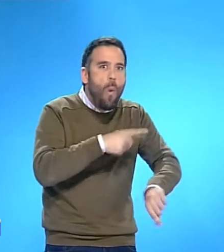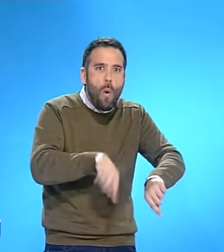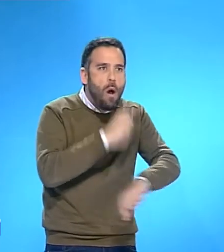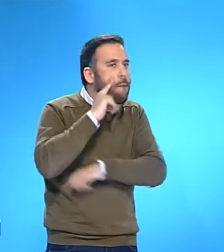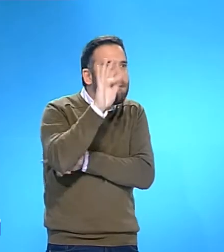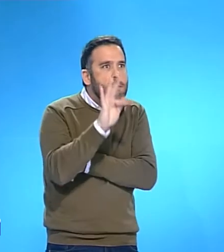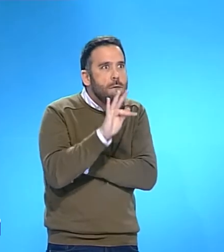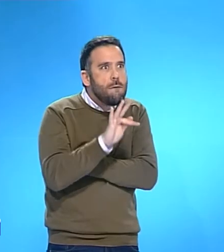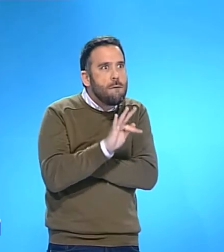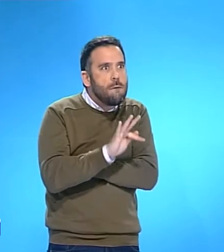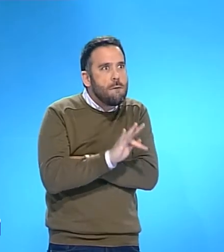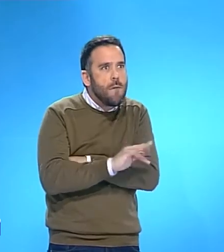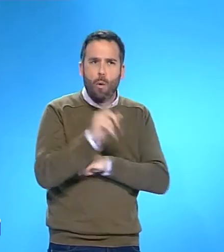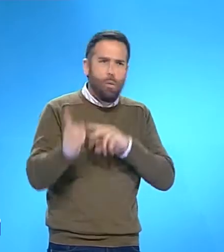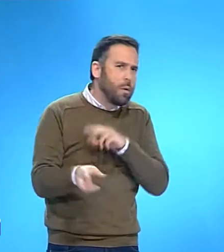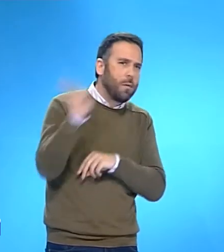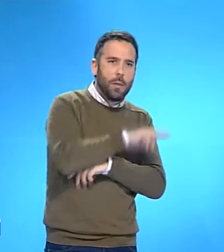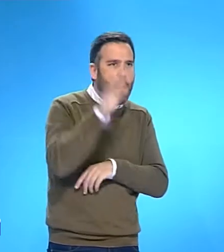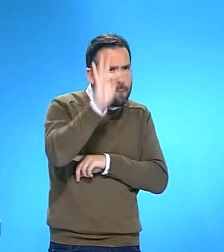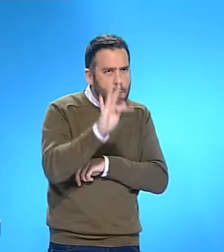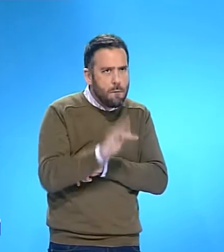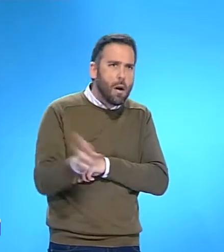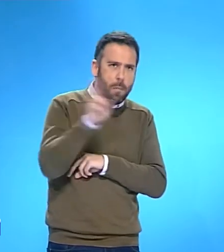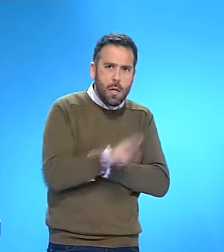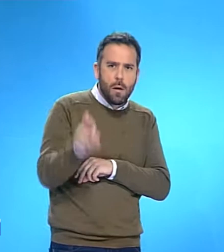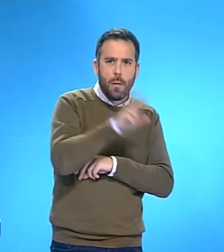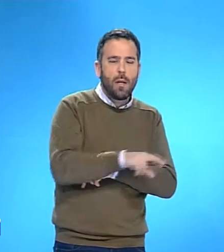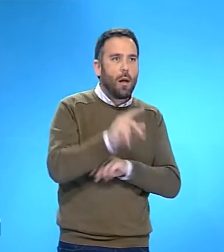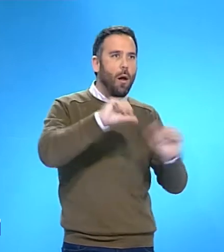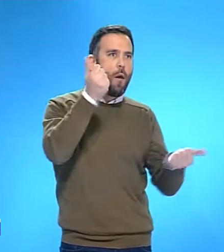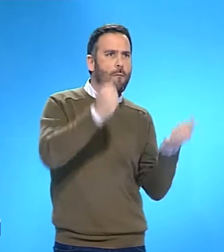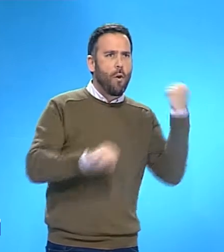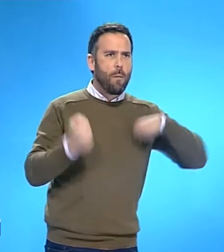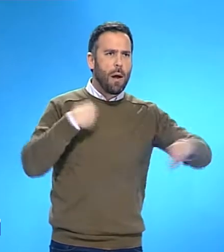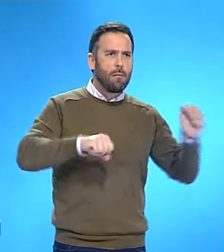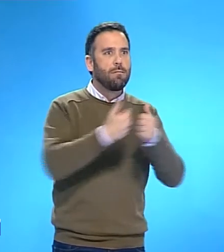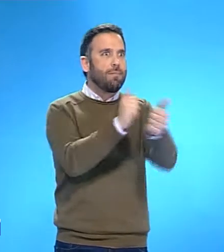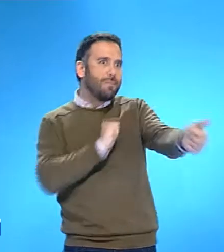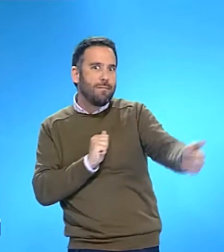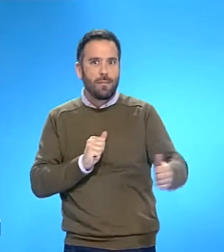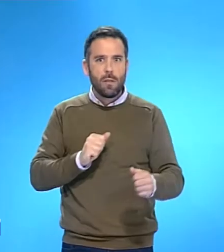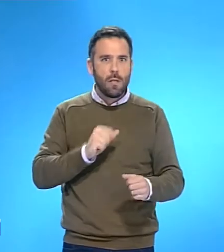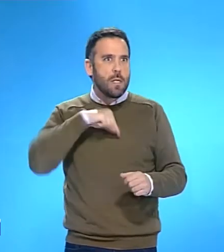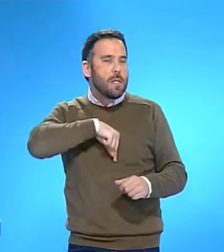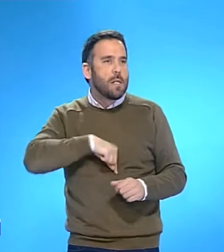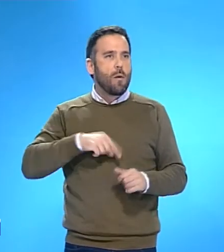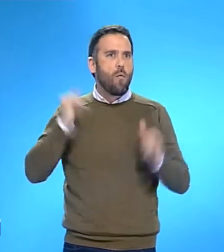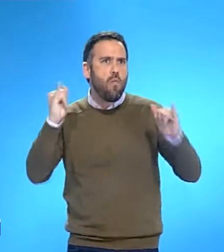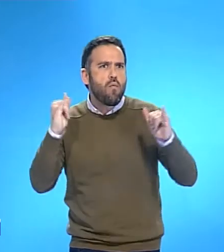Cuando llegaba del colegio se pasaba horas viéndolas en la tele. Las veía una y otra vez. Le gustaba imitar a los personajes e imaginar